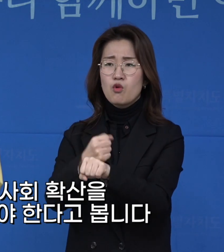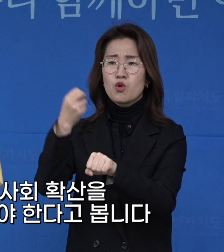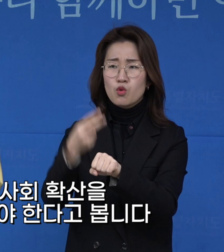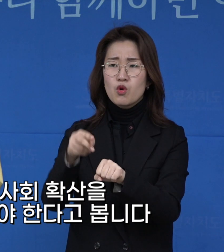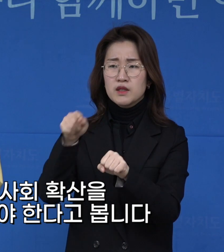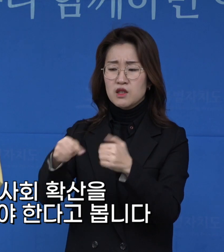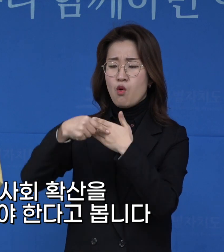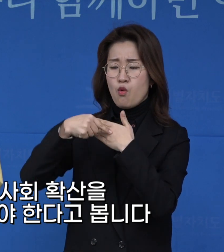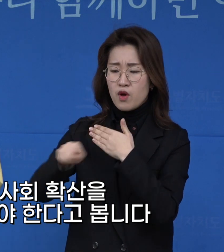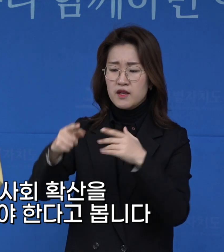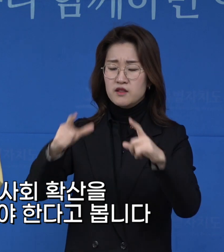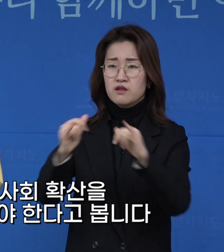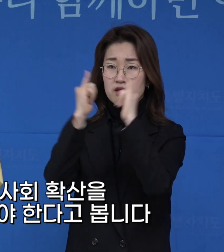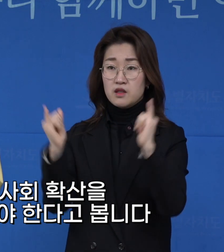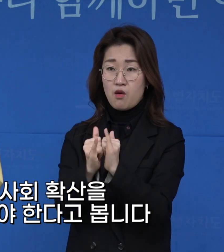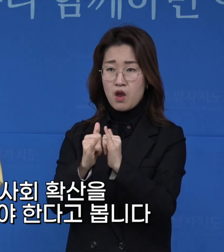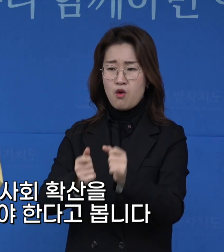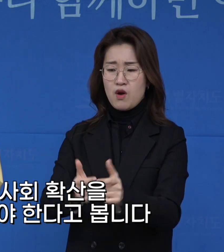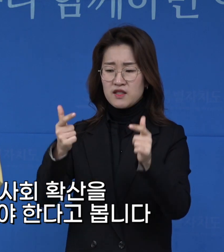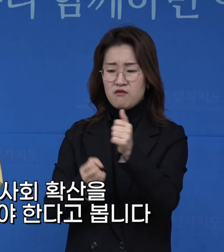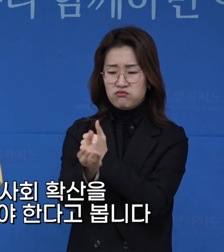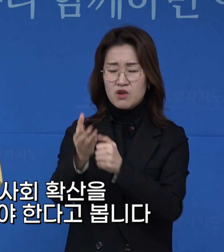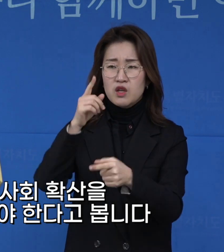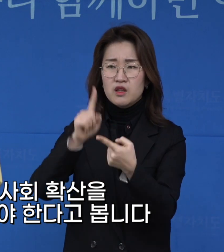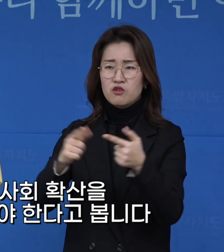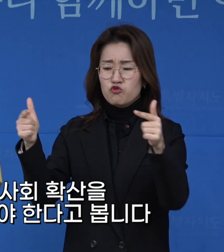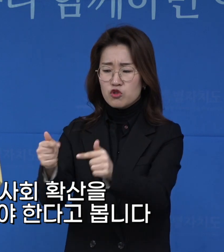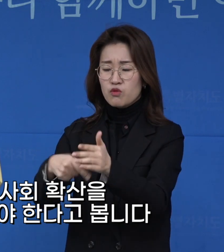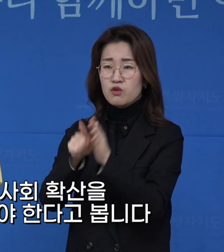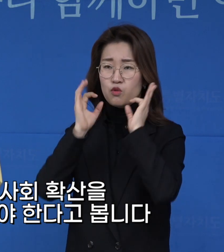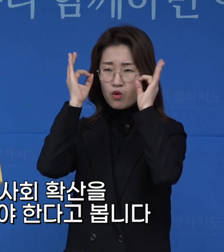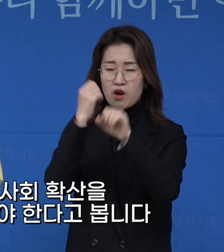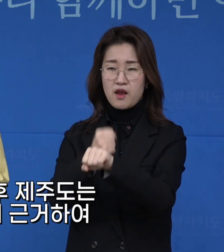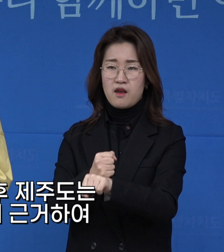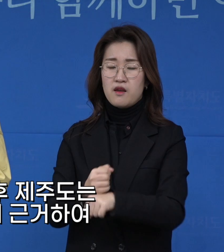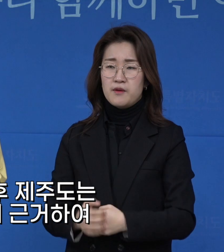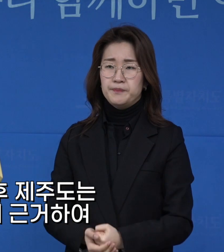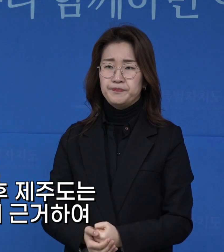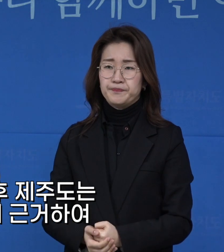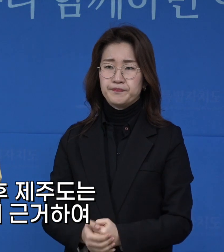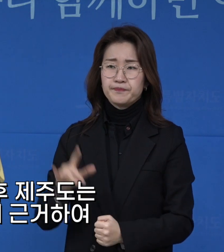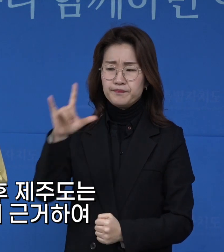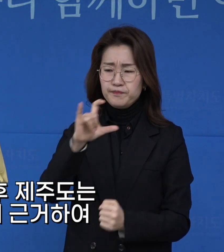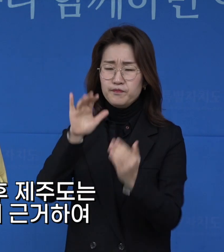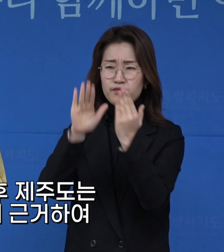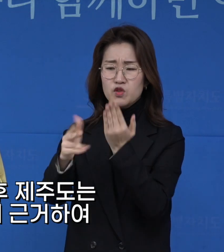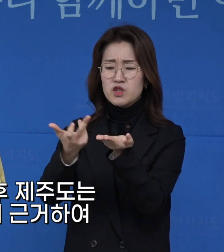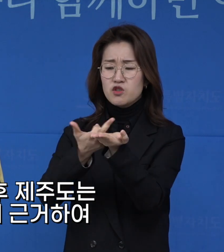바탕에서 지역사회 확 쌀을 최소화 하는 조치를 해야 한다고 봅니다 코나 사태 이후에